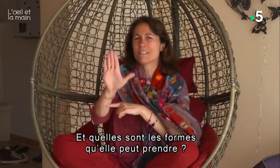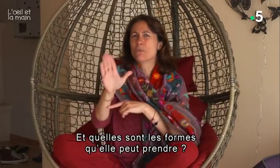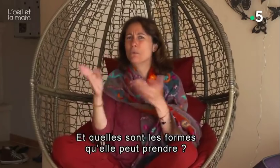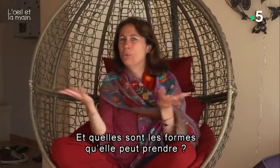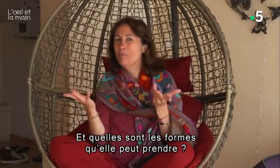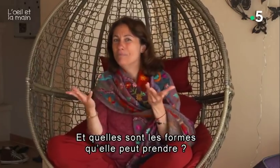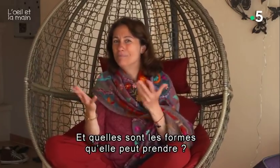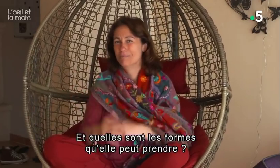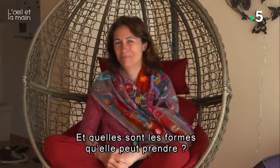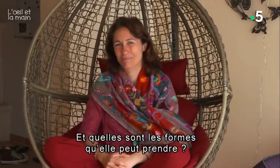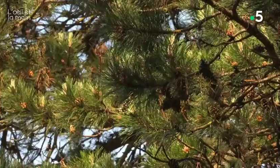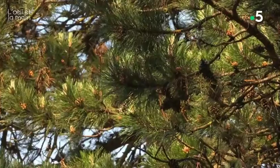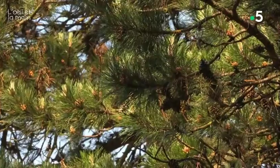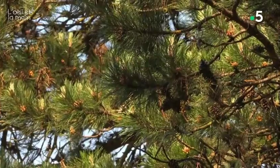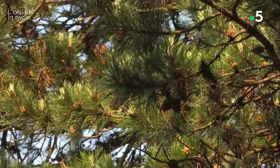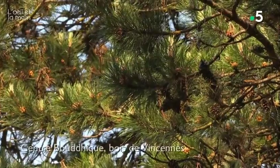les formes qu'elle peut prendre?